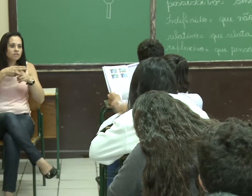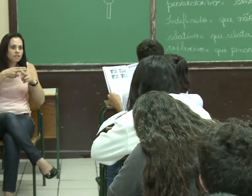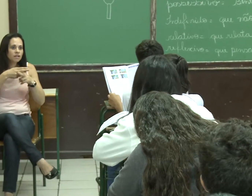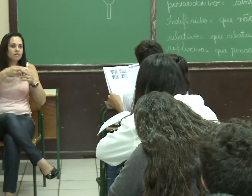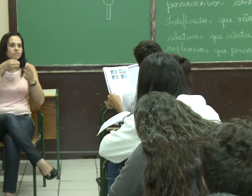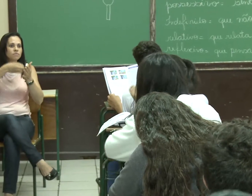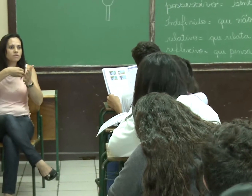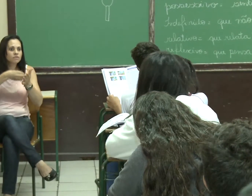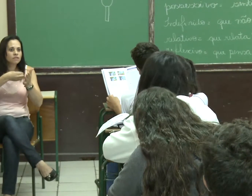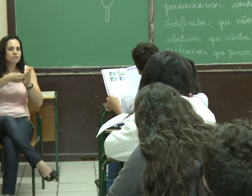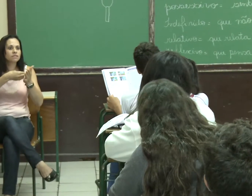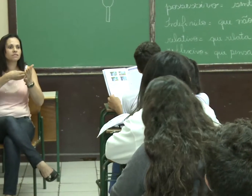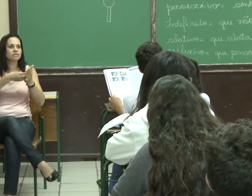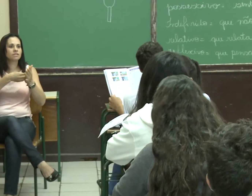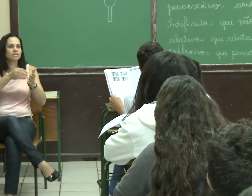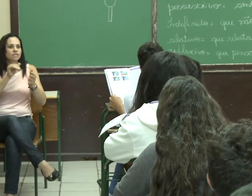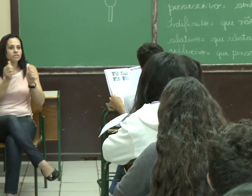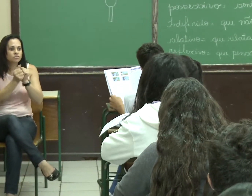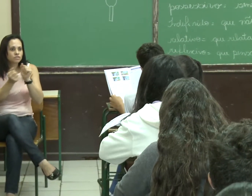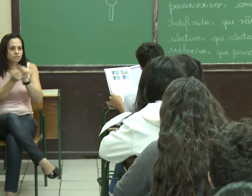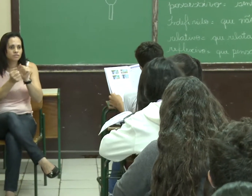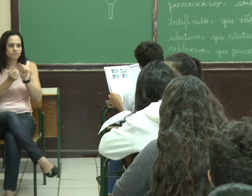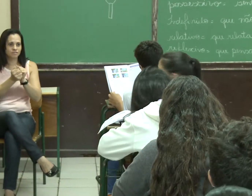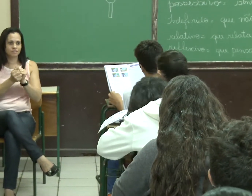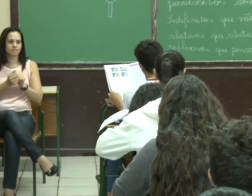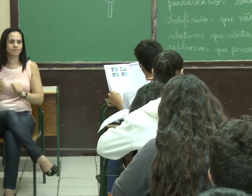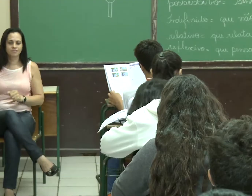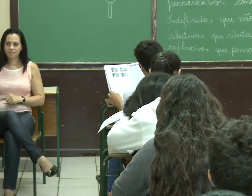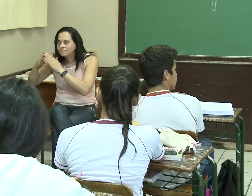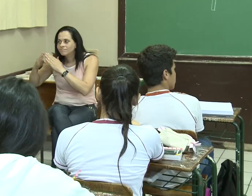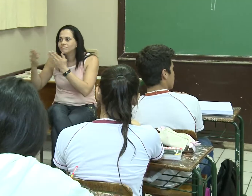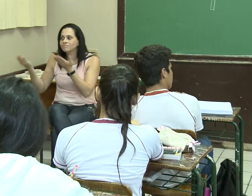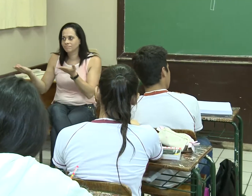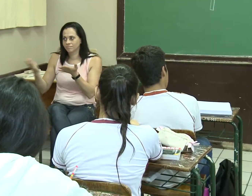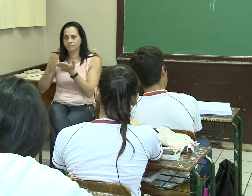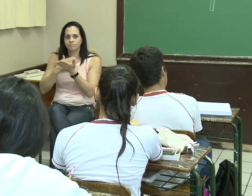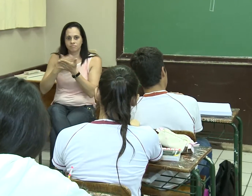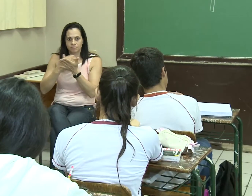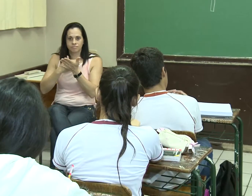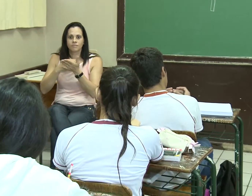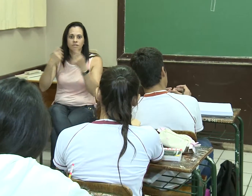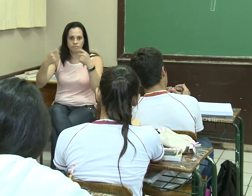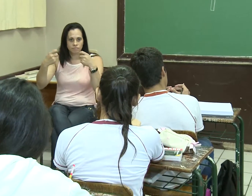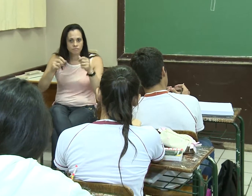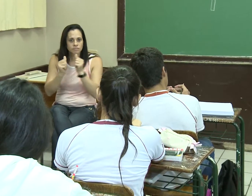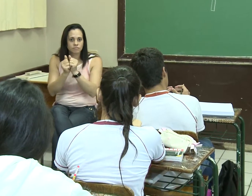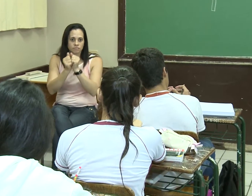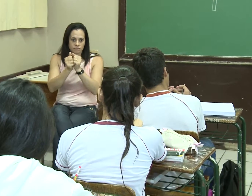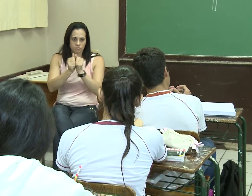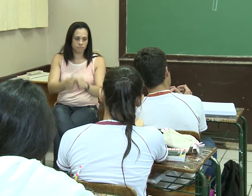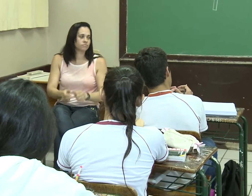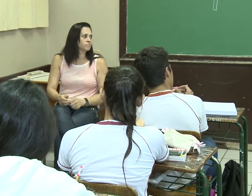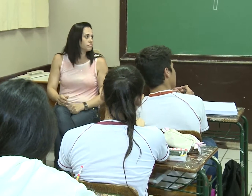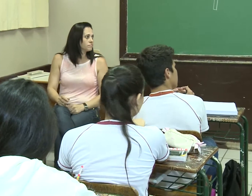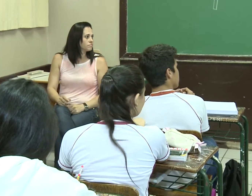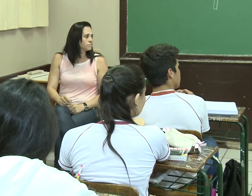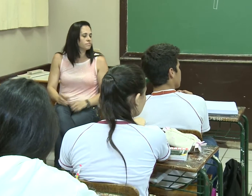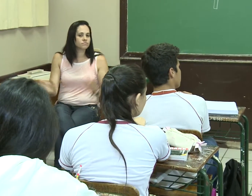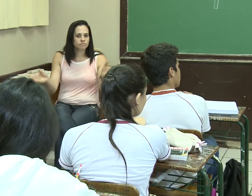6 milhões de pessoas possuem deficiência auditiva e metade deste número são crianças e jovens de